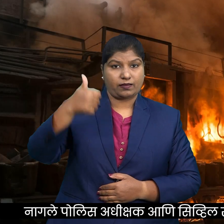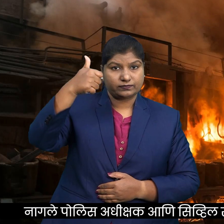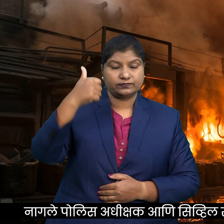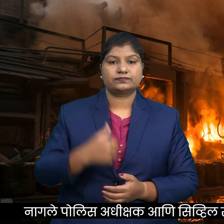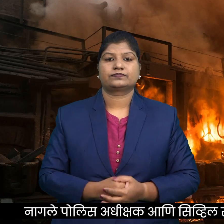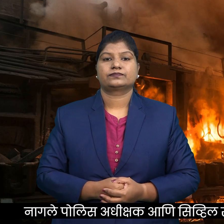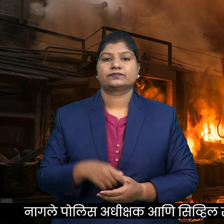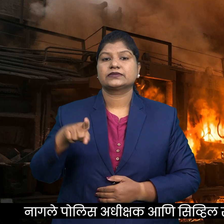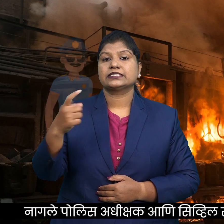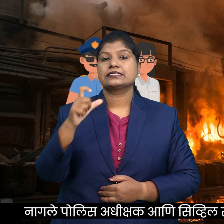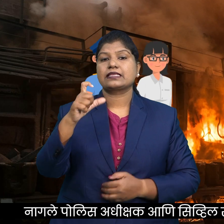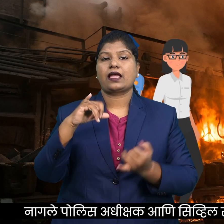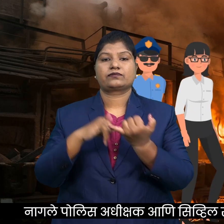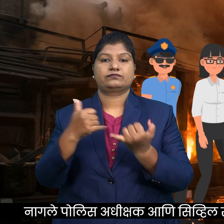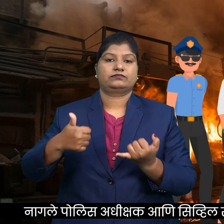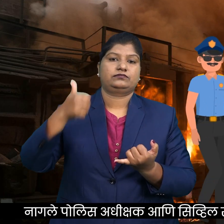त्वरित नरसापेटला गेले.